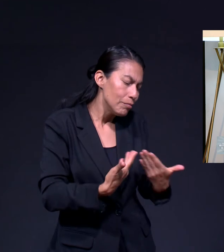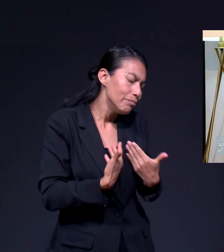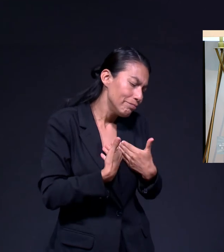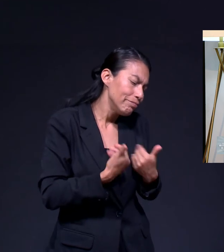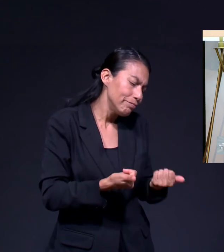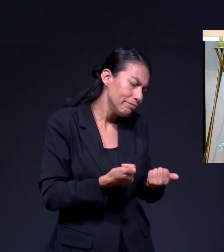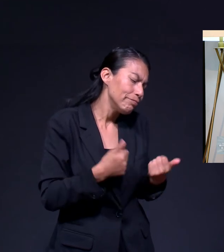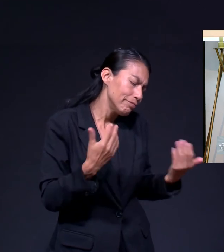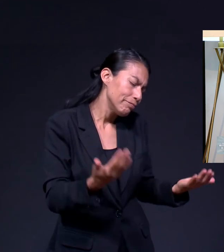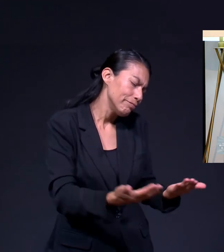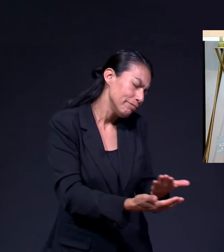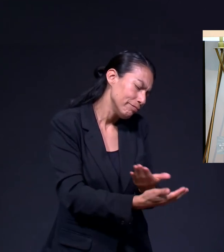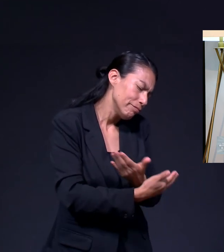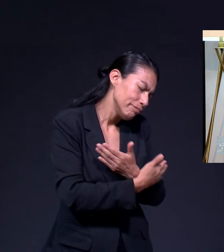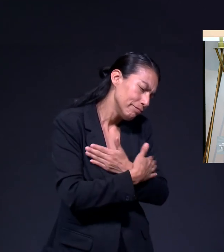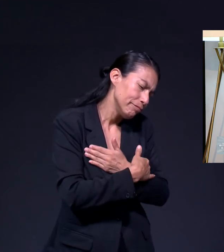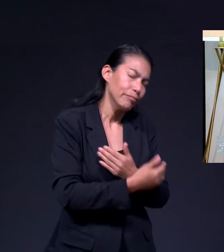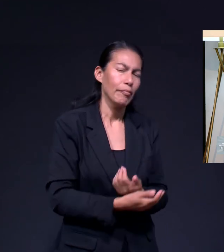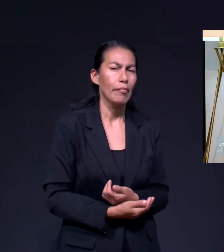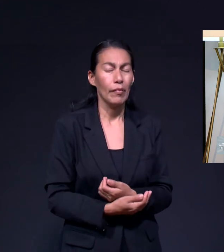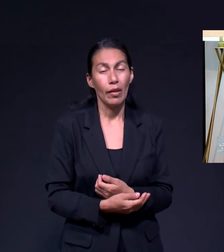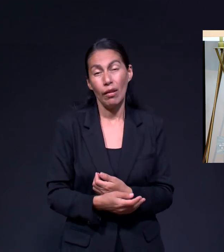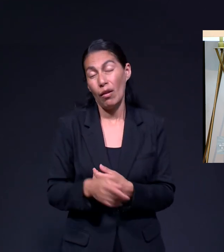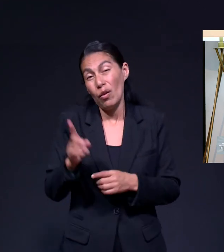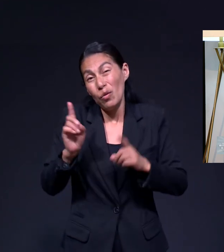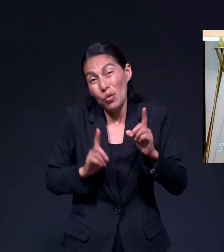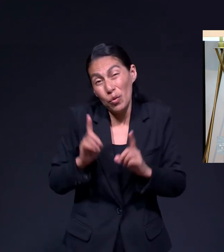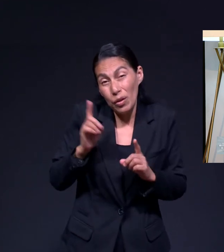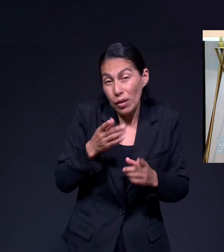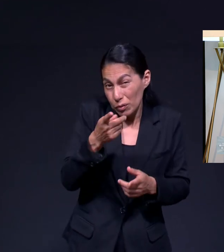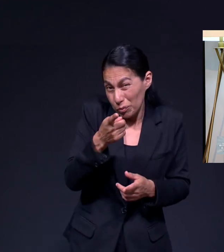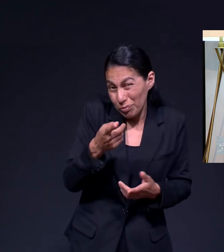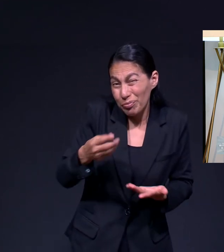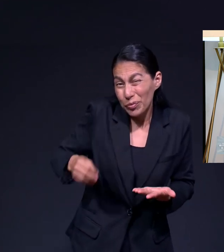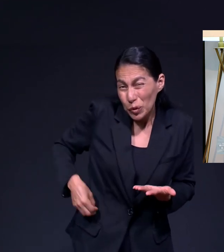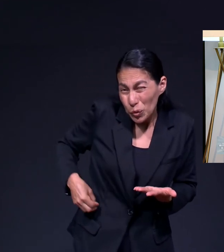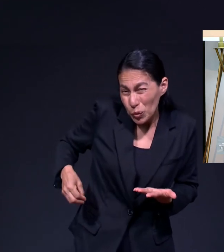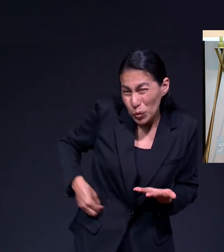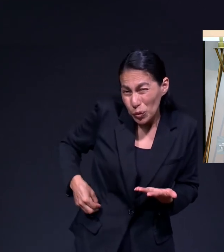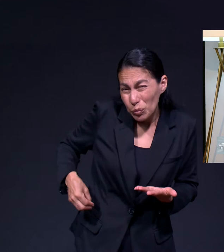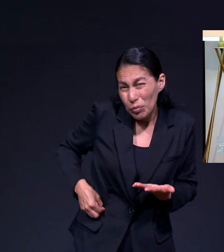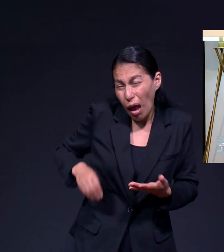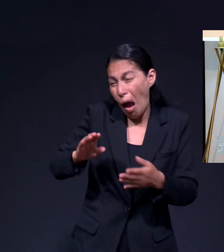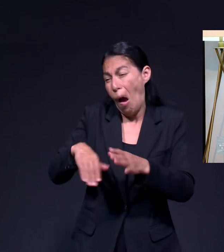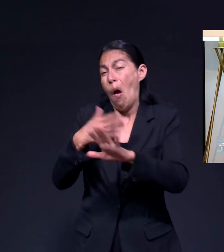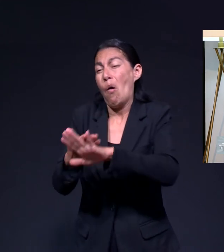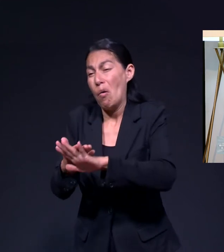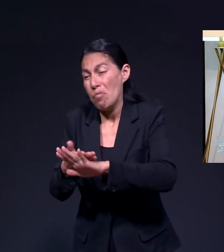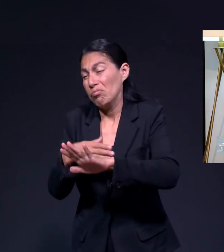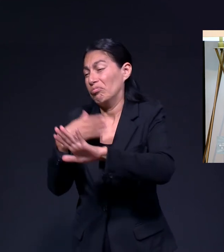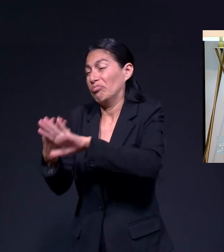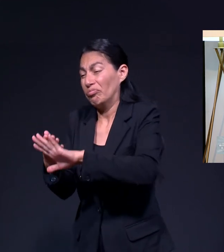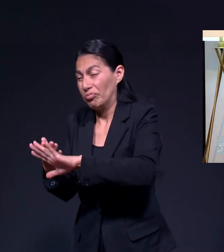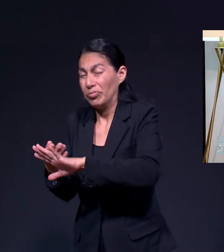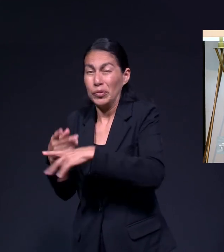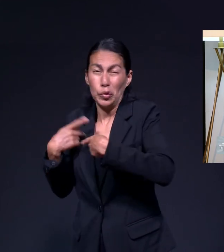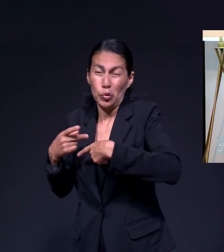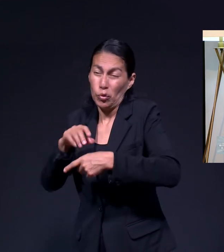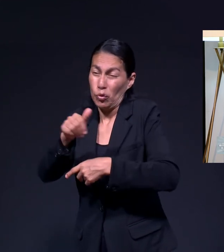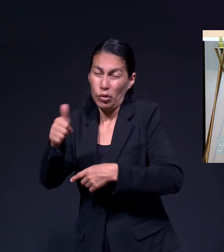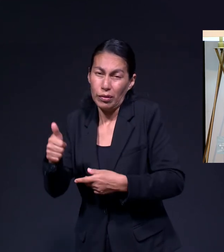corazón alguna culpa o quizás algún resentimiento contra alguien